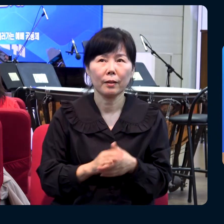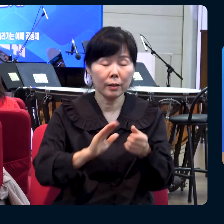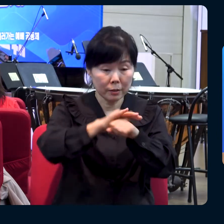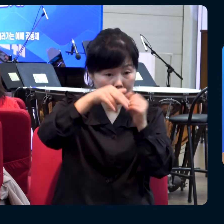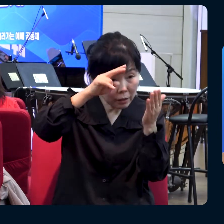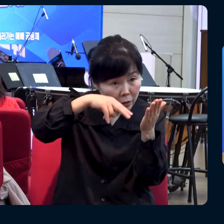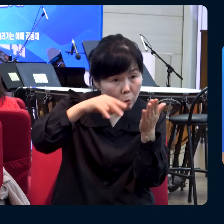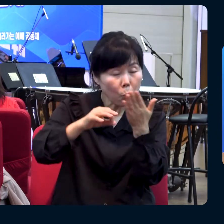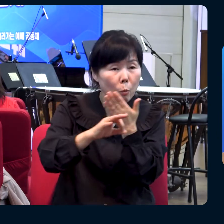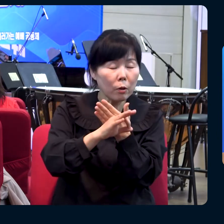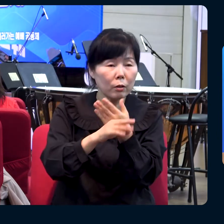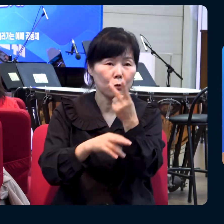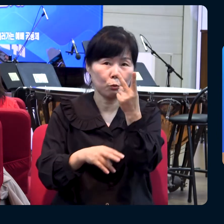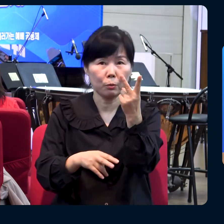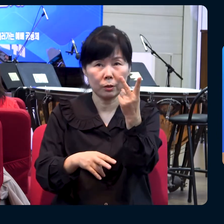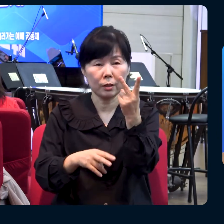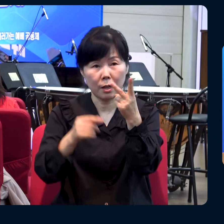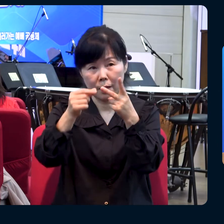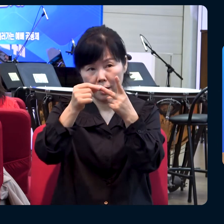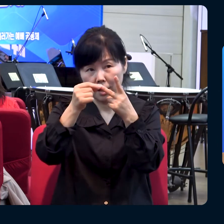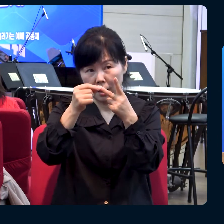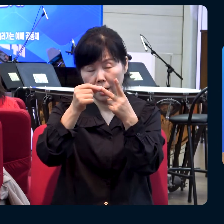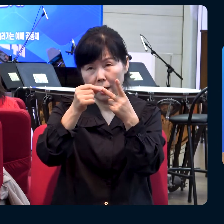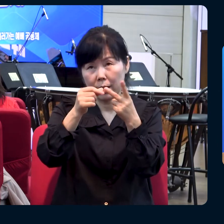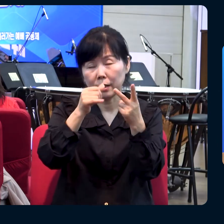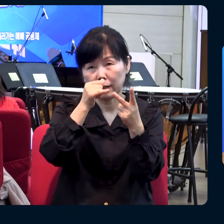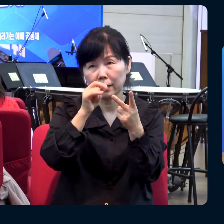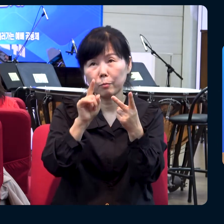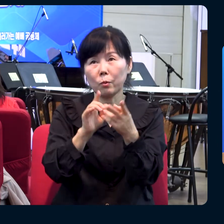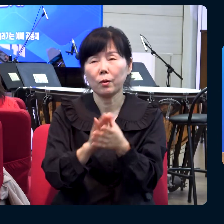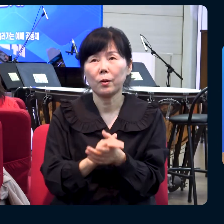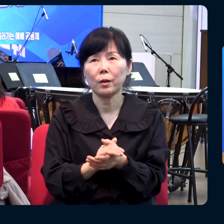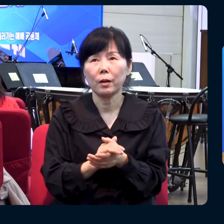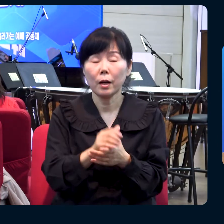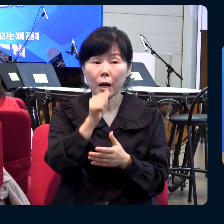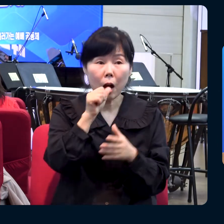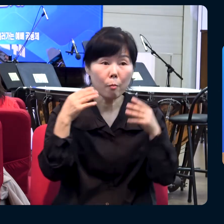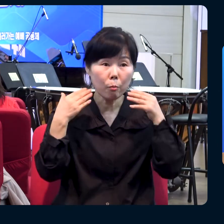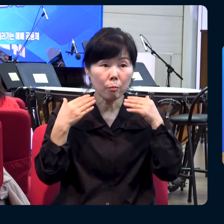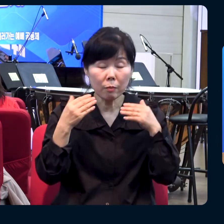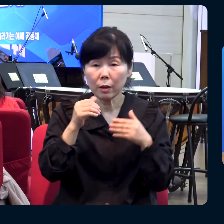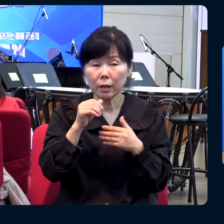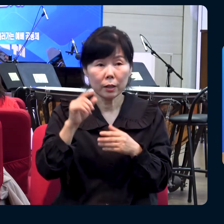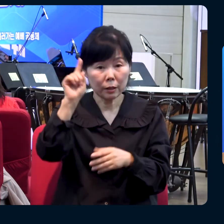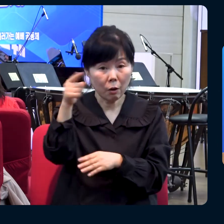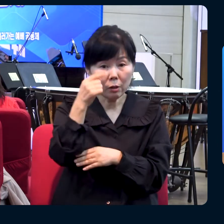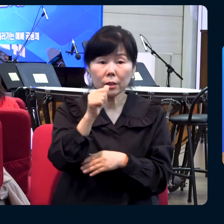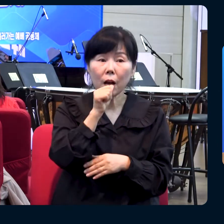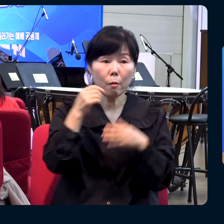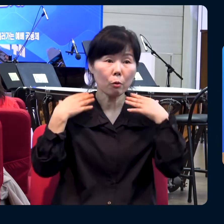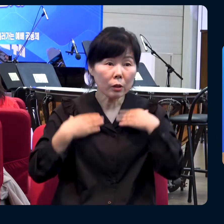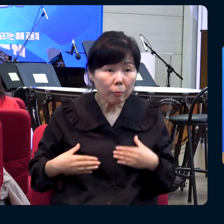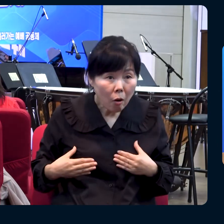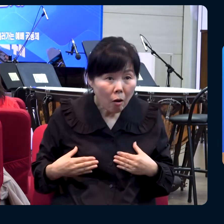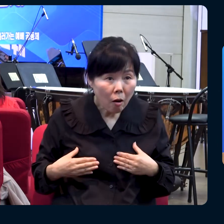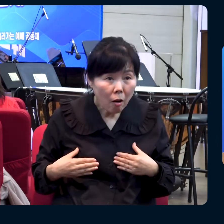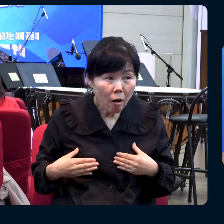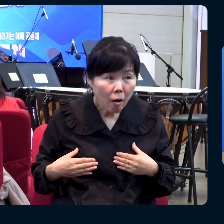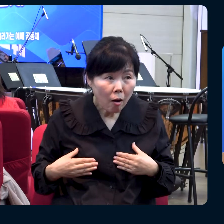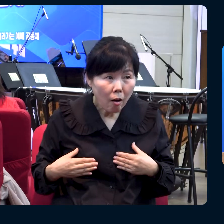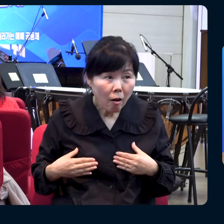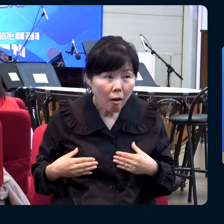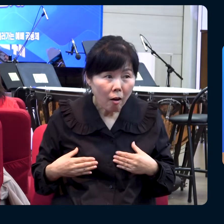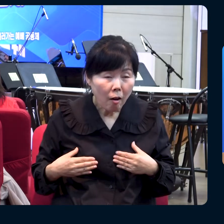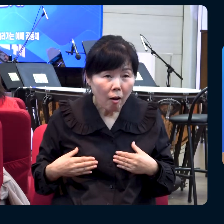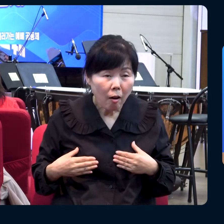오늘 성경을 보면서 두 번째 나누고 싶은 게 뭐냐면 다윗은 갑옷을 입었어요, 벗었어요? 뭘 입고 나간 거예요?